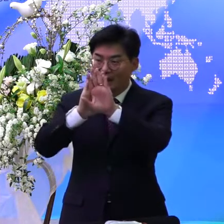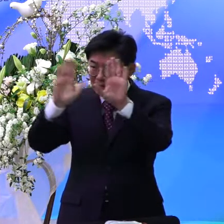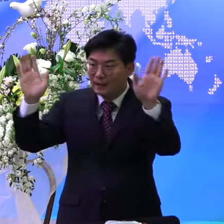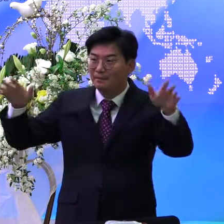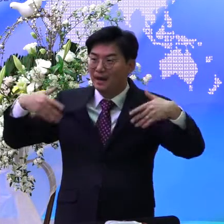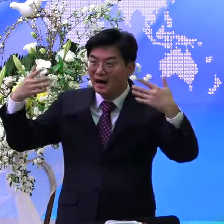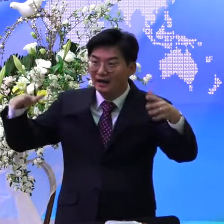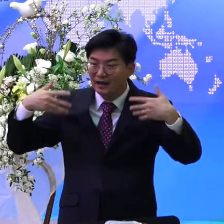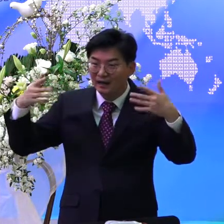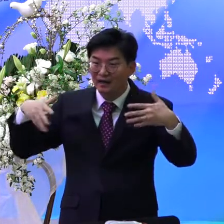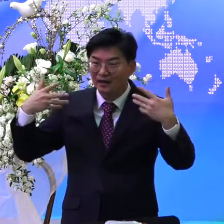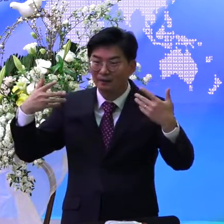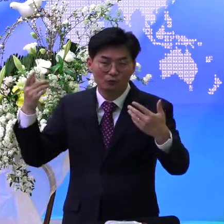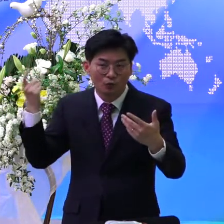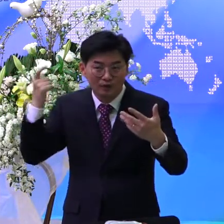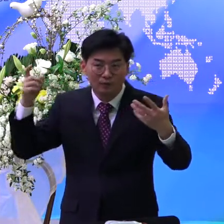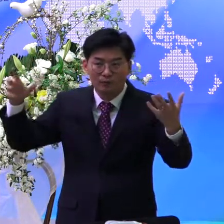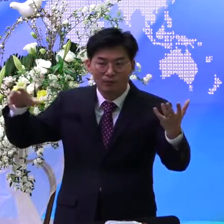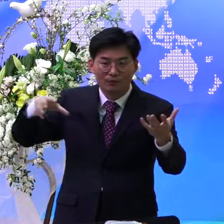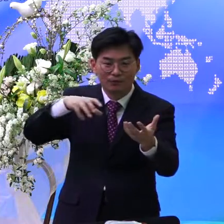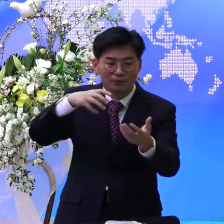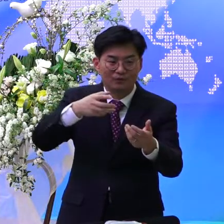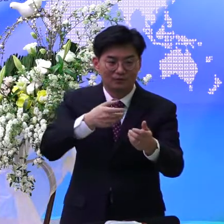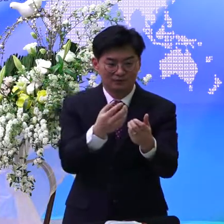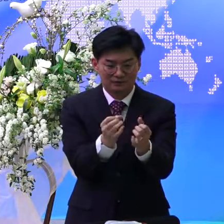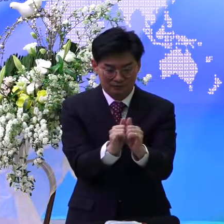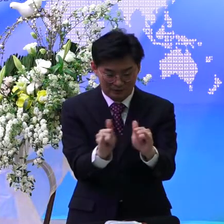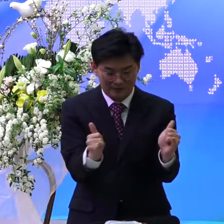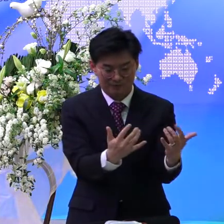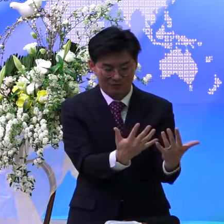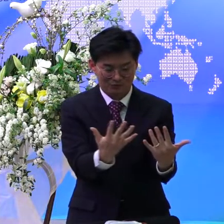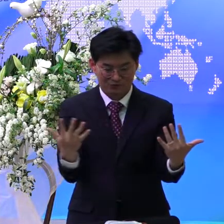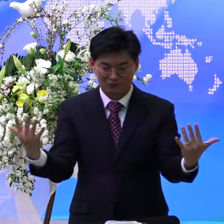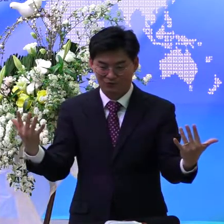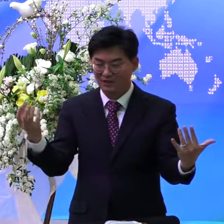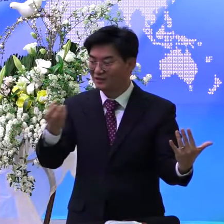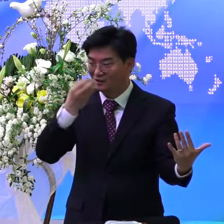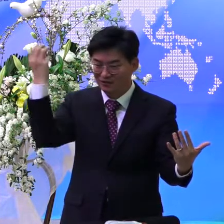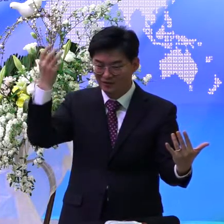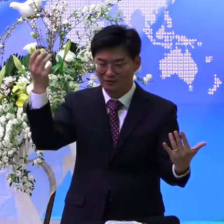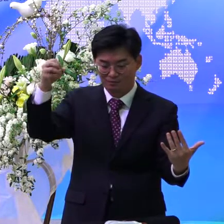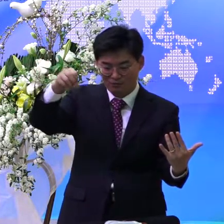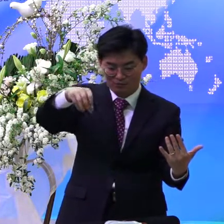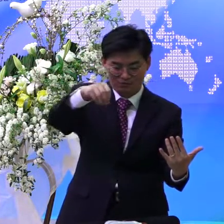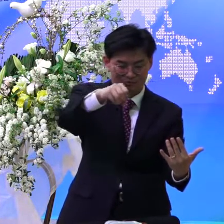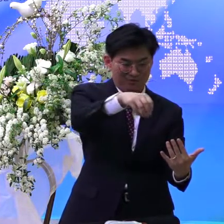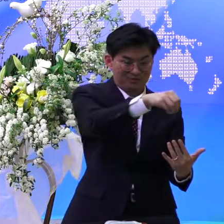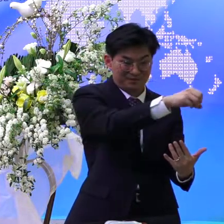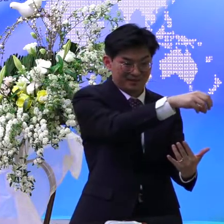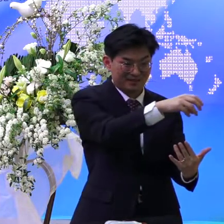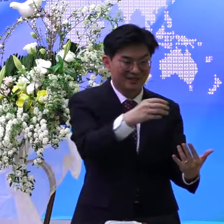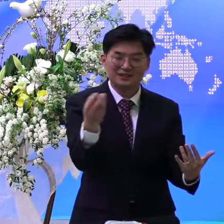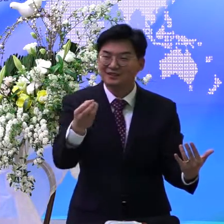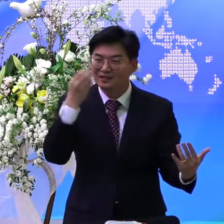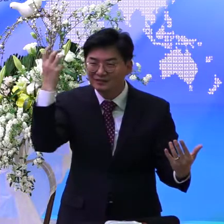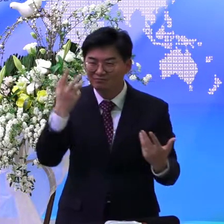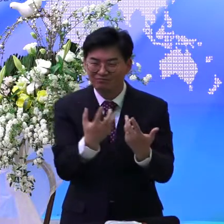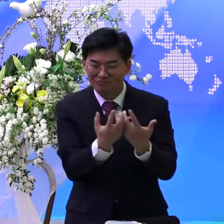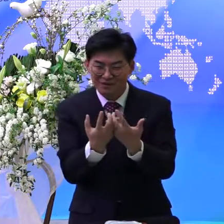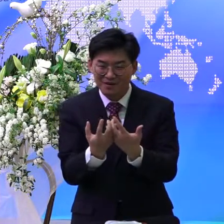불의 혀같이 갈라지는 것들이 각 사람의 머리 위에 임했습니다. 그렇게 성령의 충만함을 받은